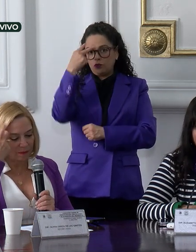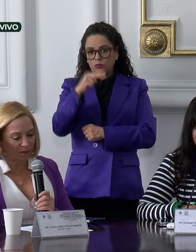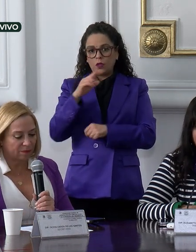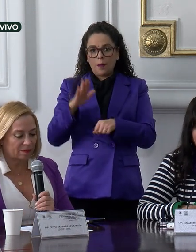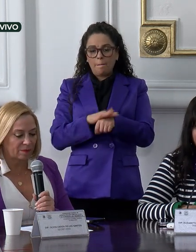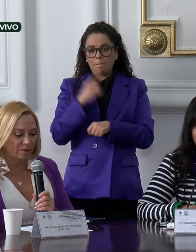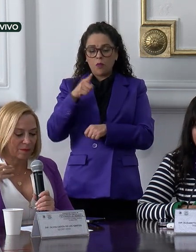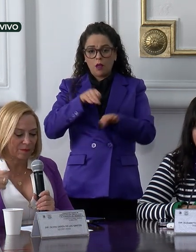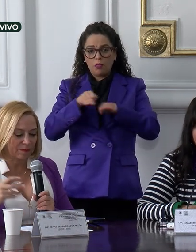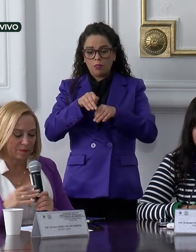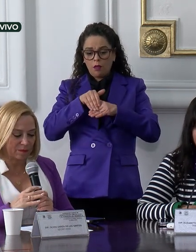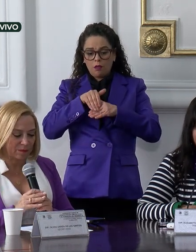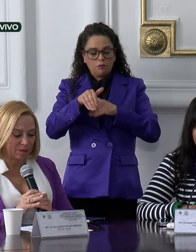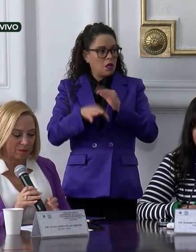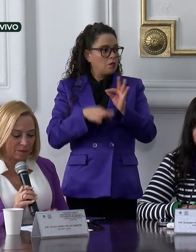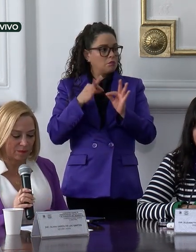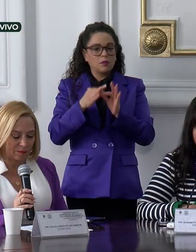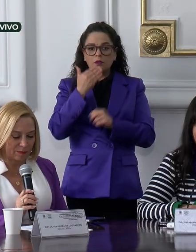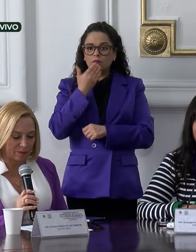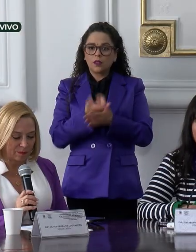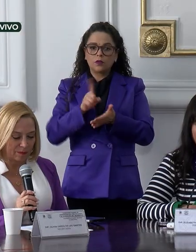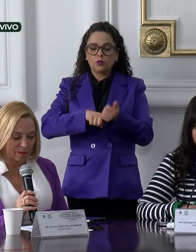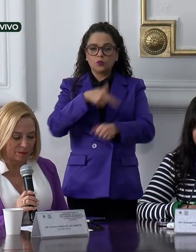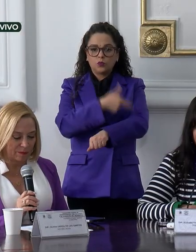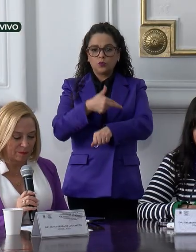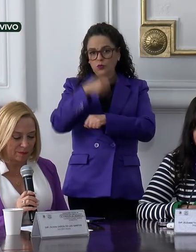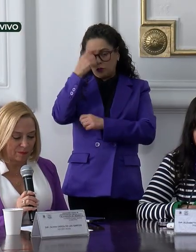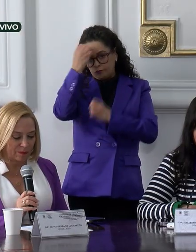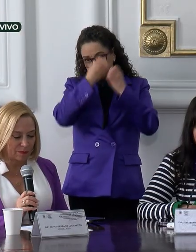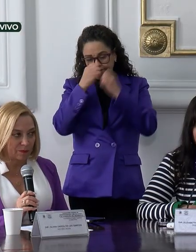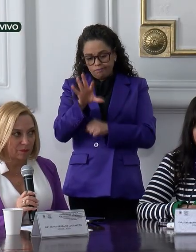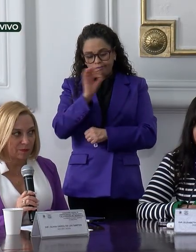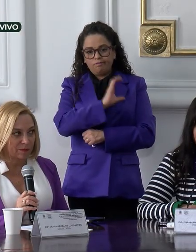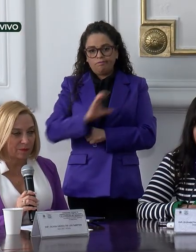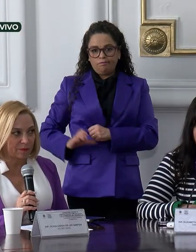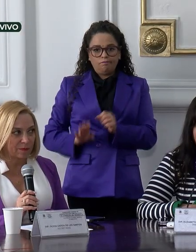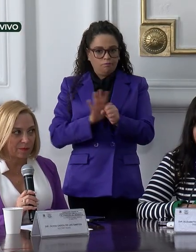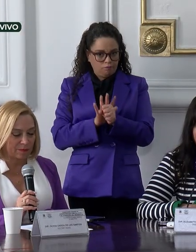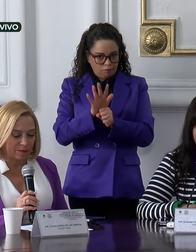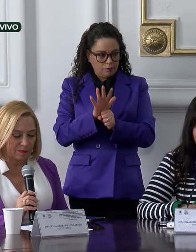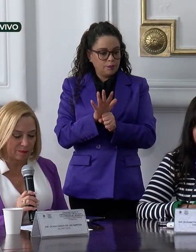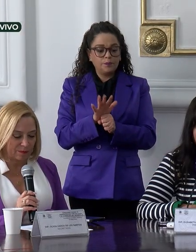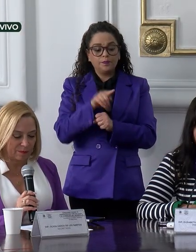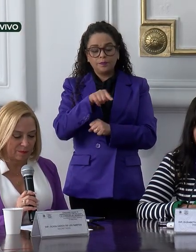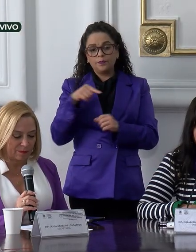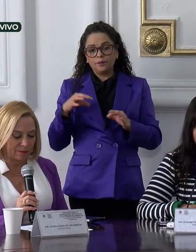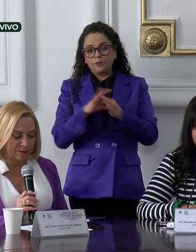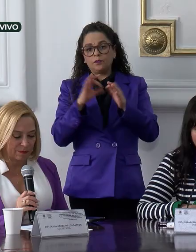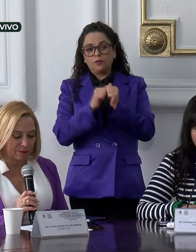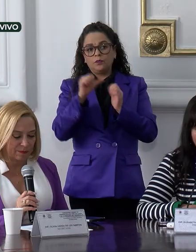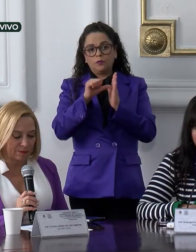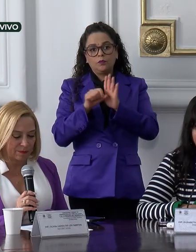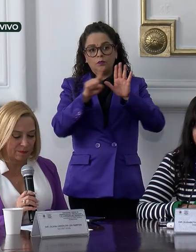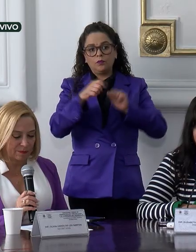acreditado un desempeño satisfactorio dentro del proceso de valoración correspondiente. Por lo que, de conformidad con el artículo 106,